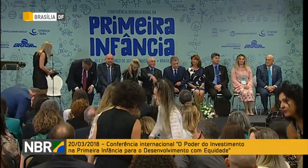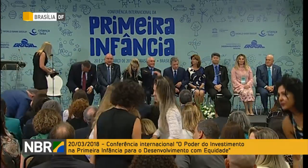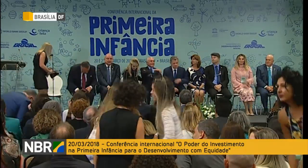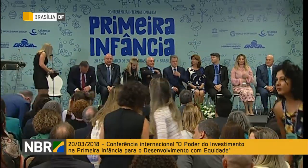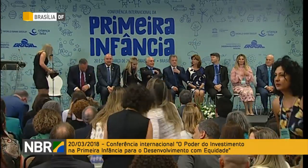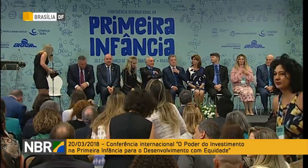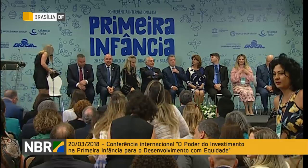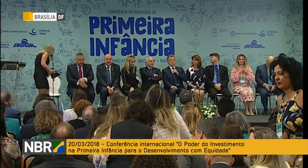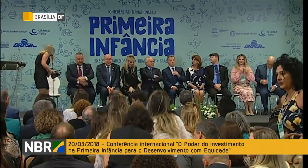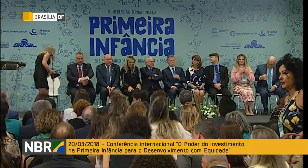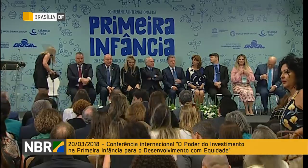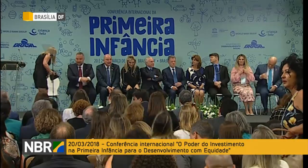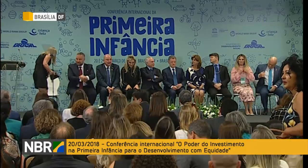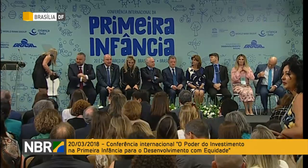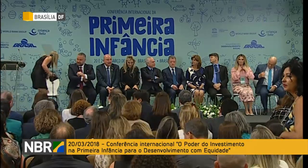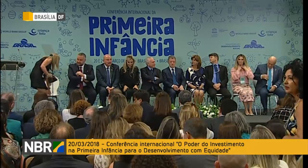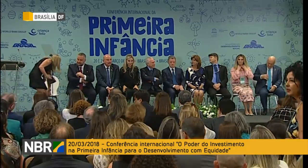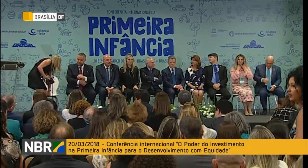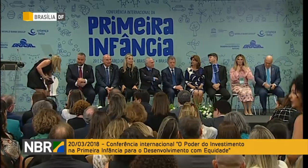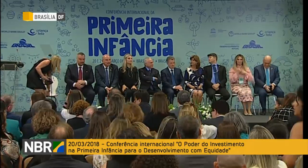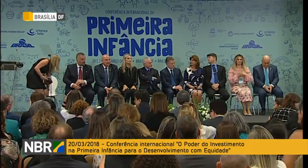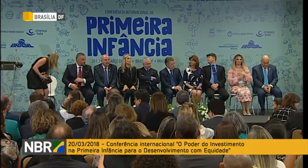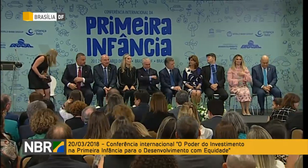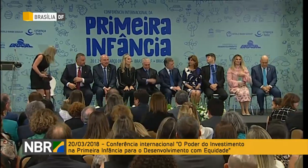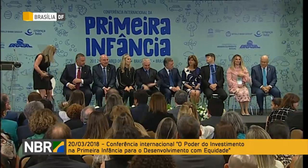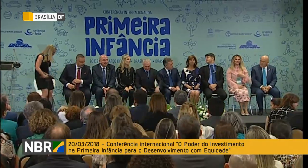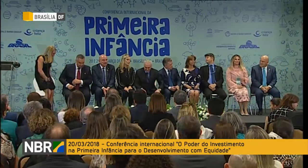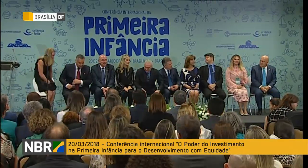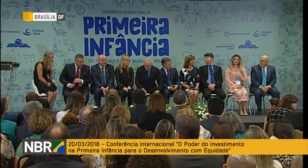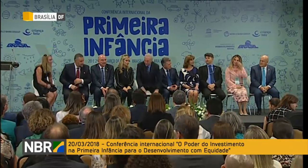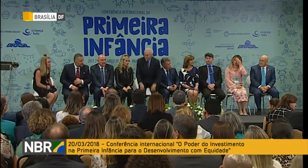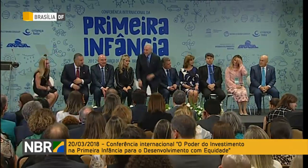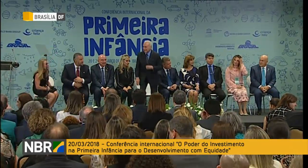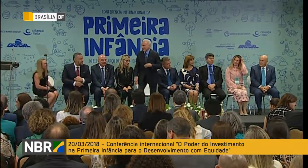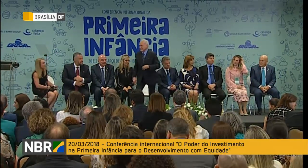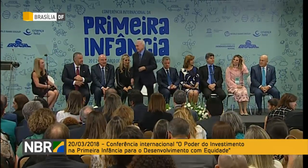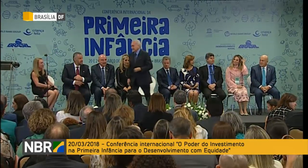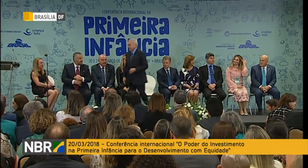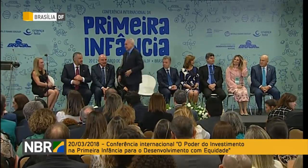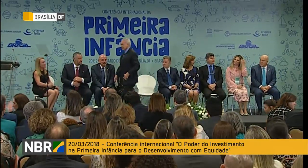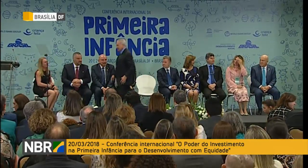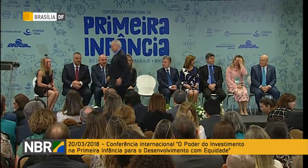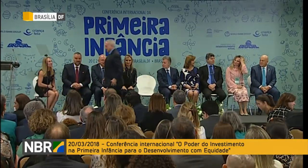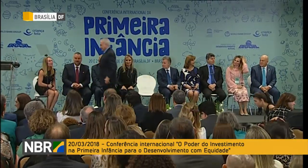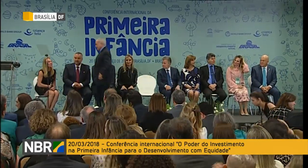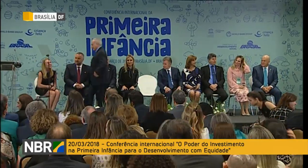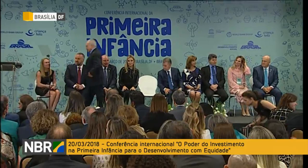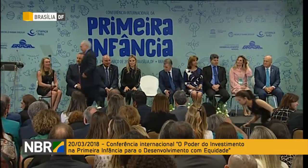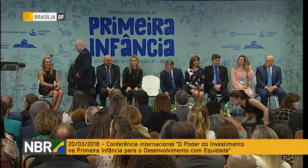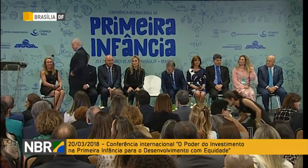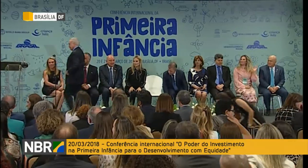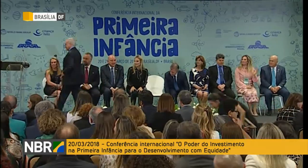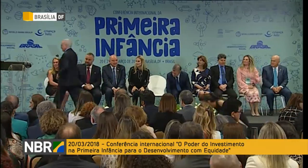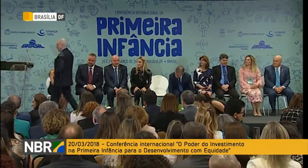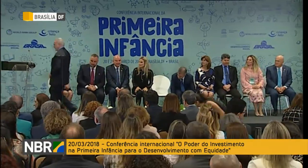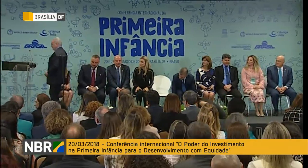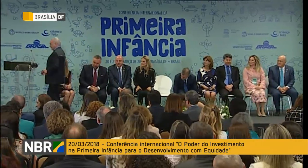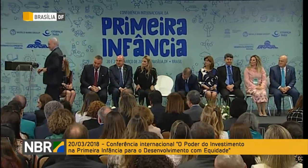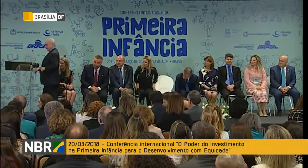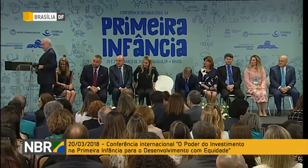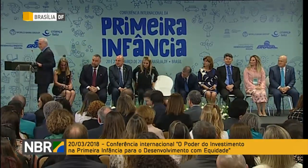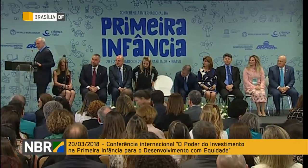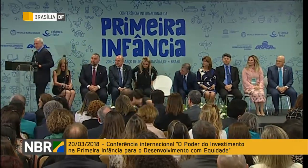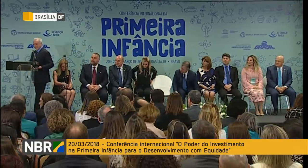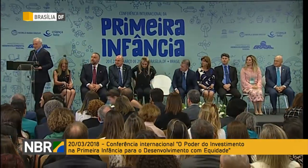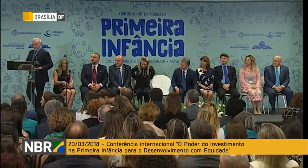Senhoras e senhores, com a palavra o presidente da República, Michel Temer.